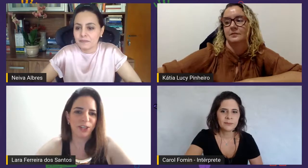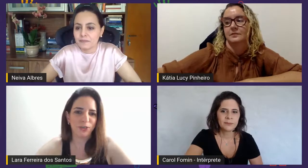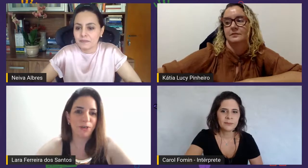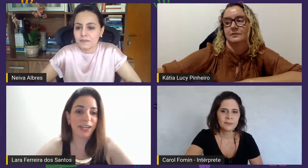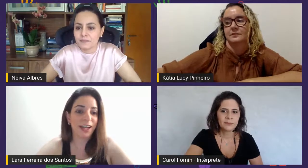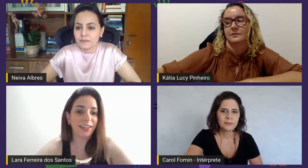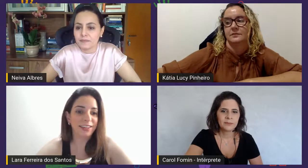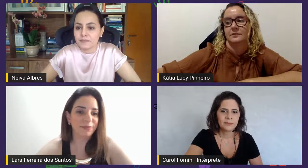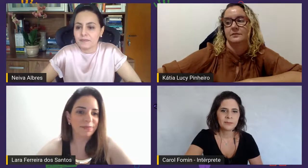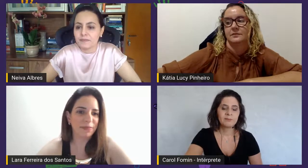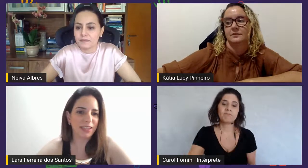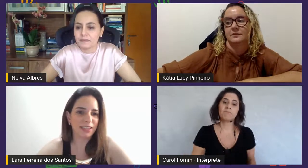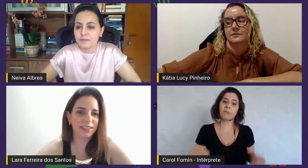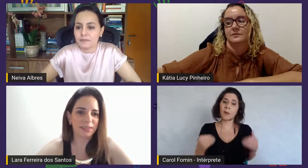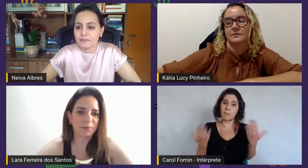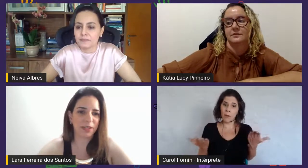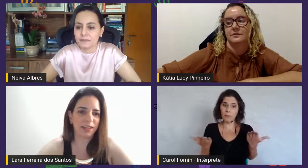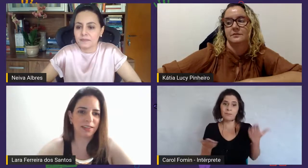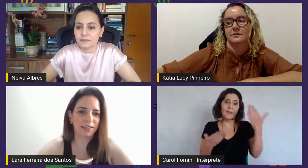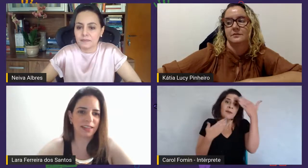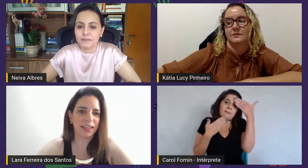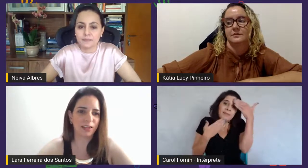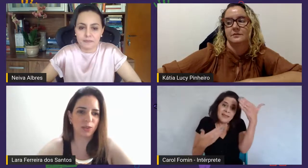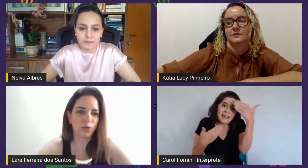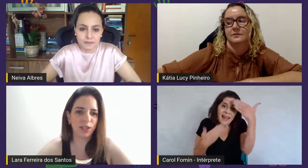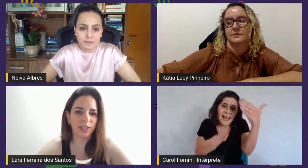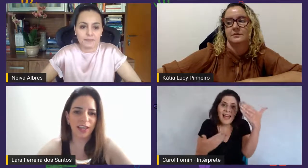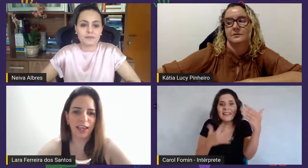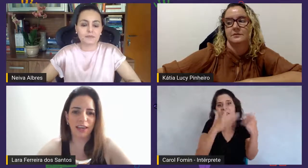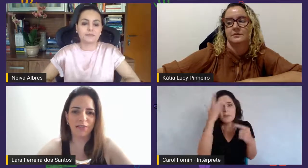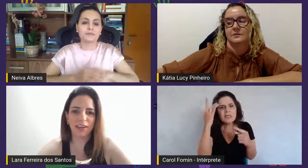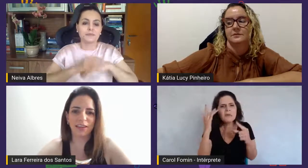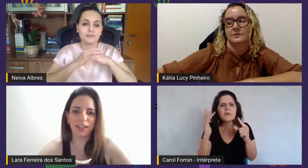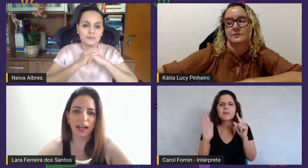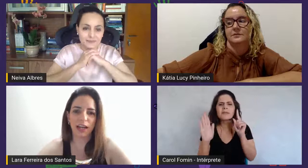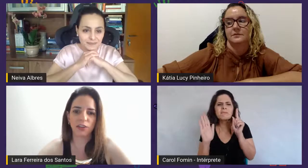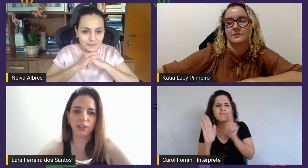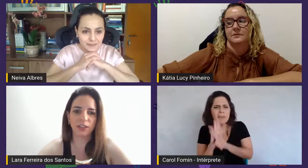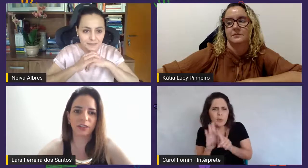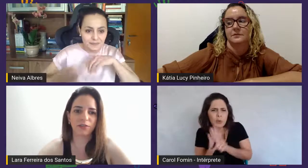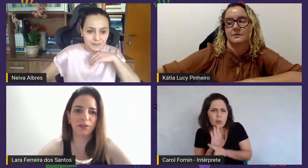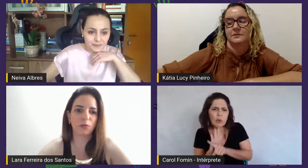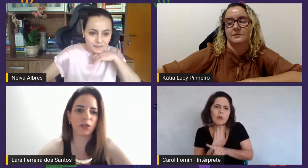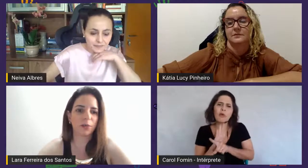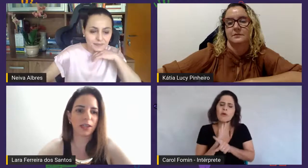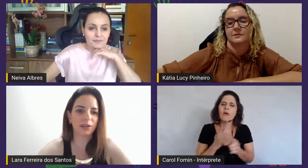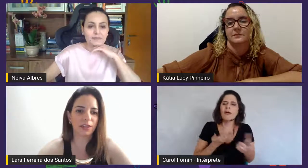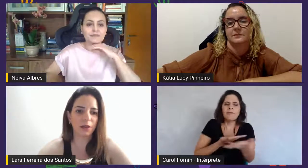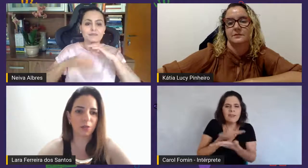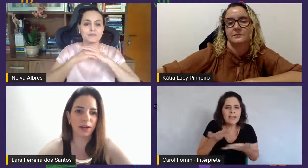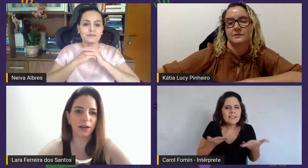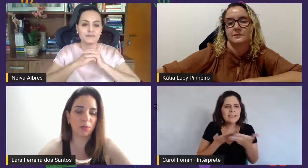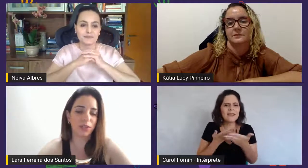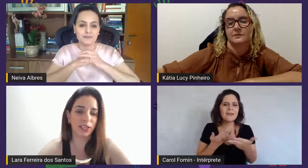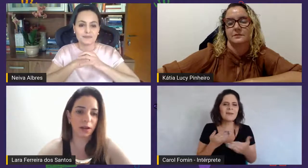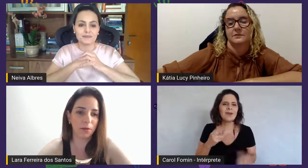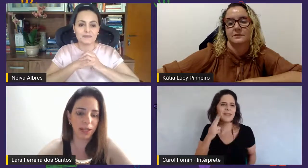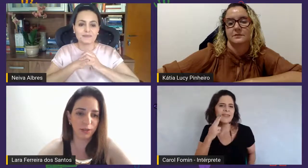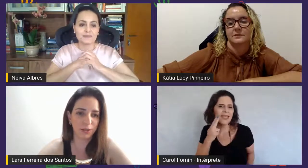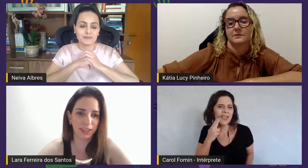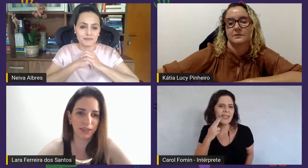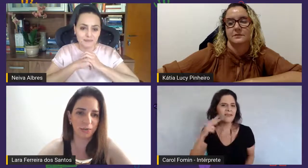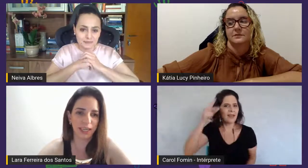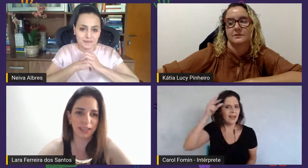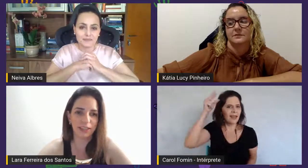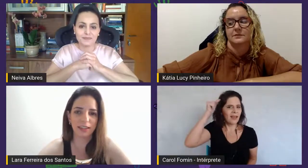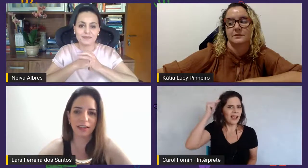Bem, gente, obrigada pelas interações, Neiva, Kátia. Vamos caminhando, então, para o